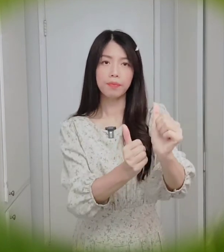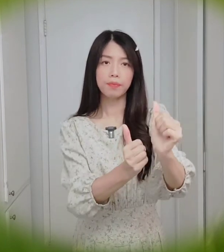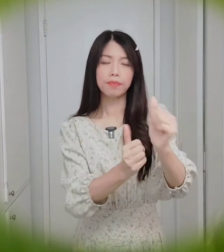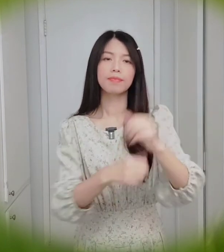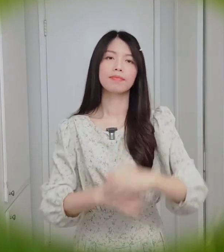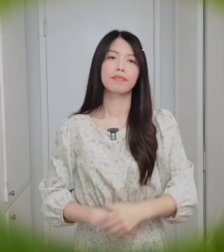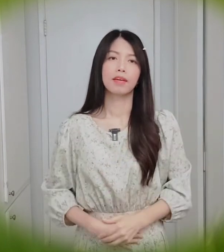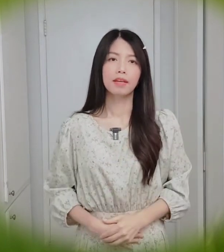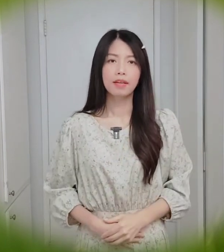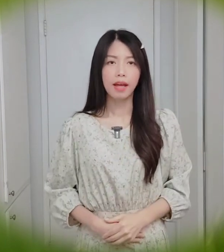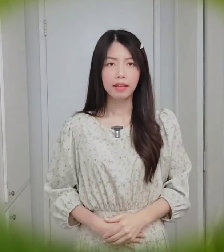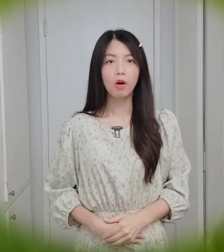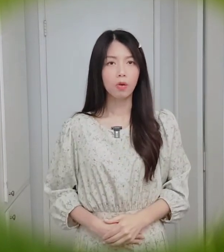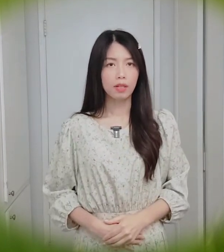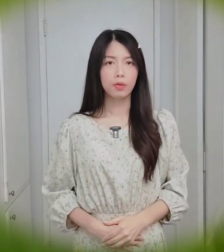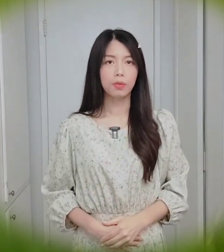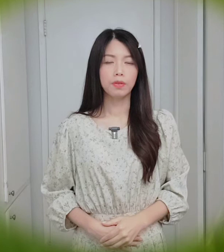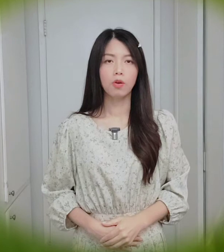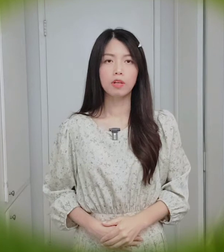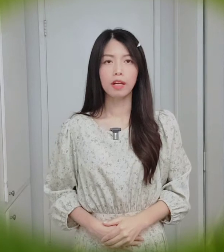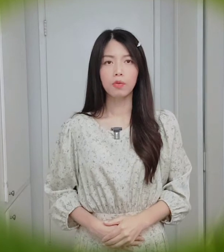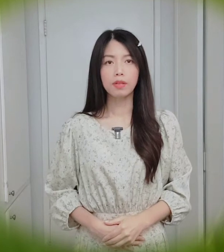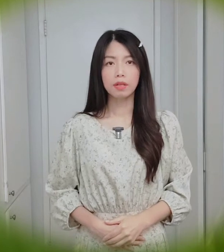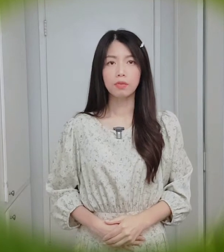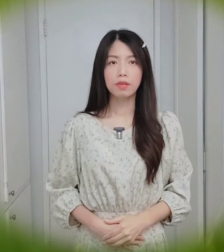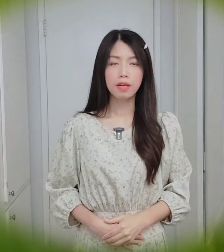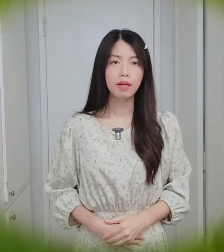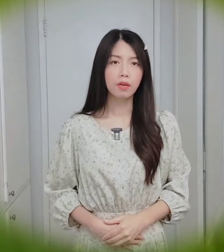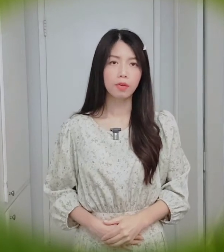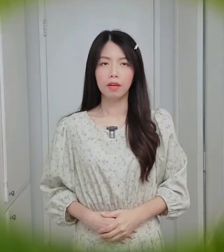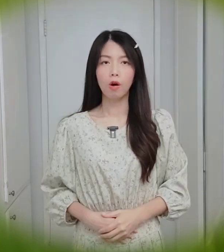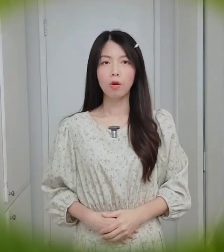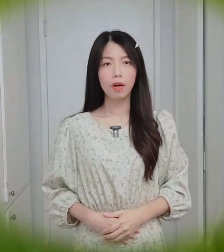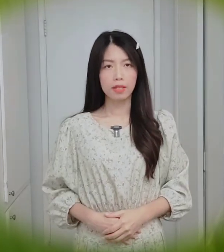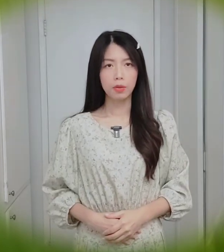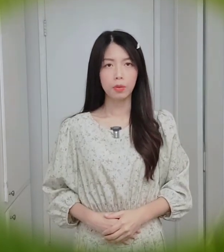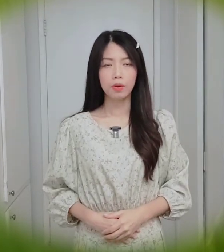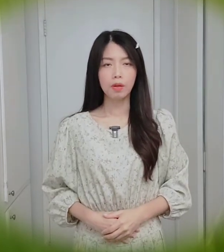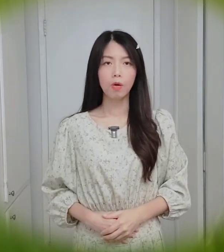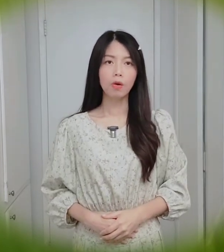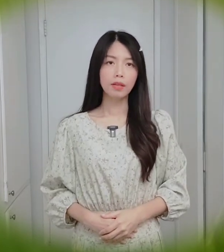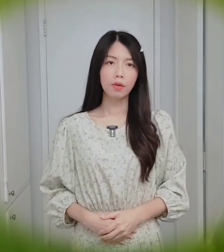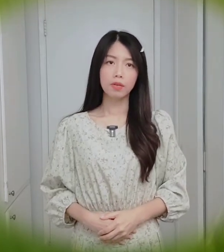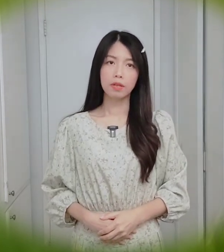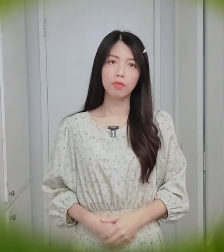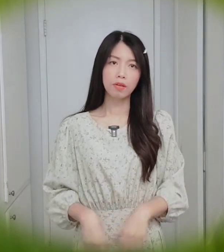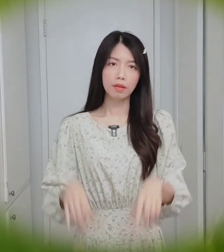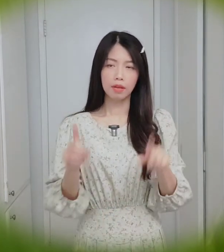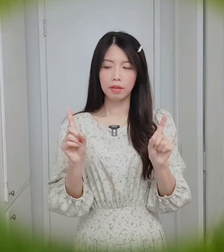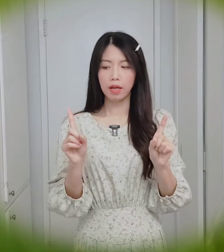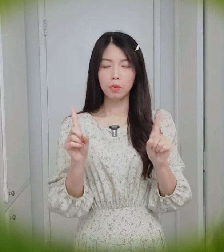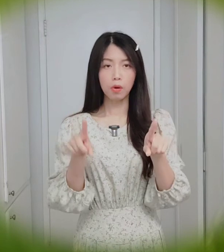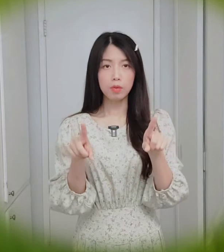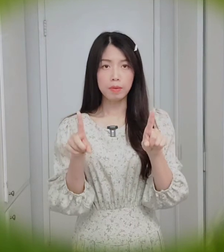따라 나는 걸어가지요. 여기서 나라고 하는 뜻의 수어는 생략을 했고요. 걸어가지요. 걸어가다라고 하는 뜻의